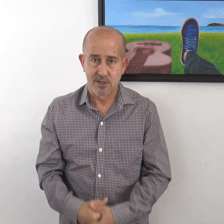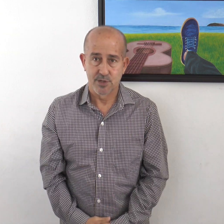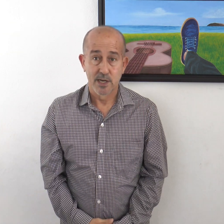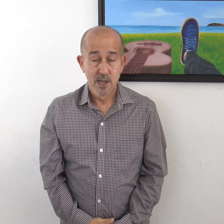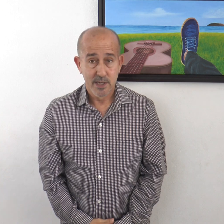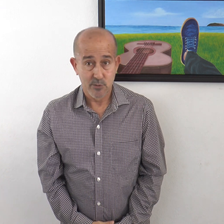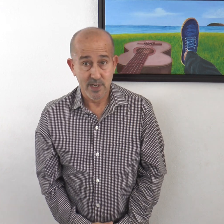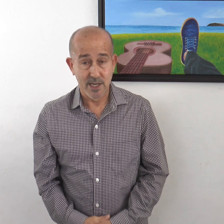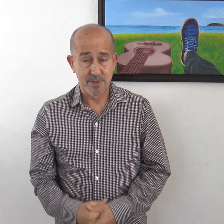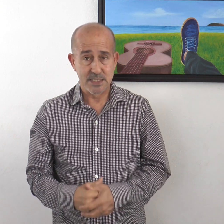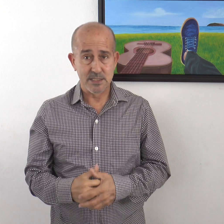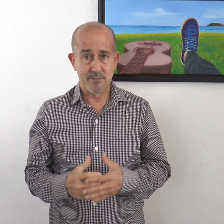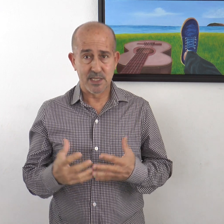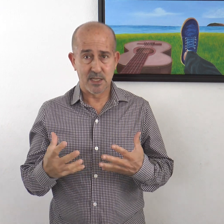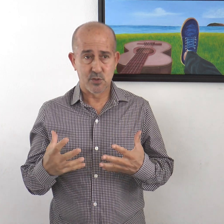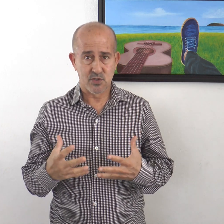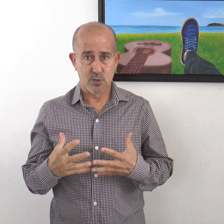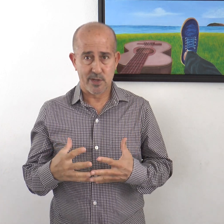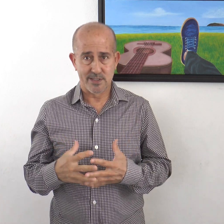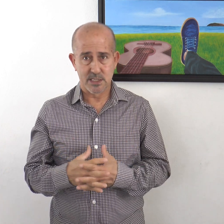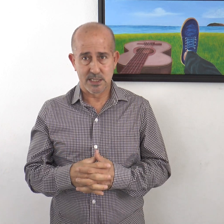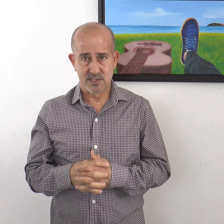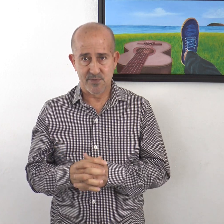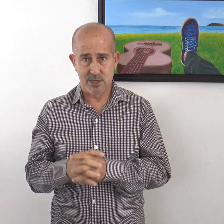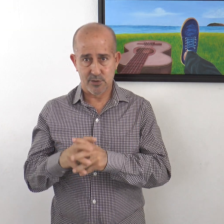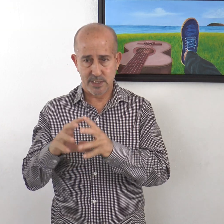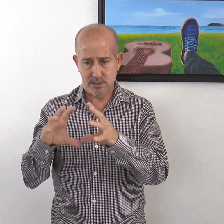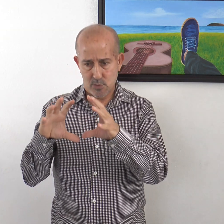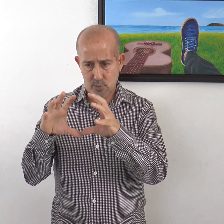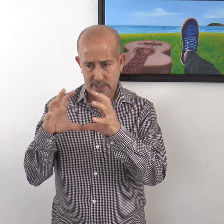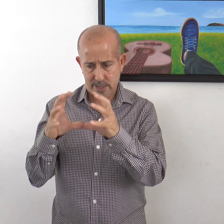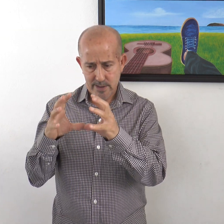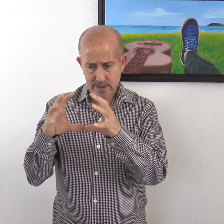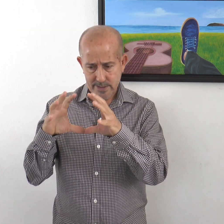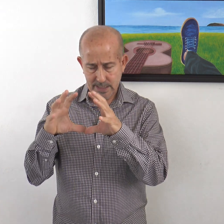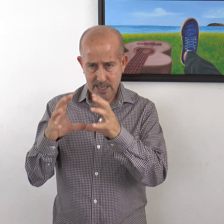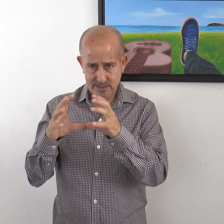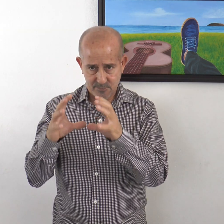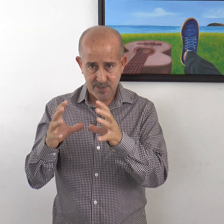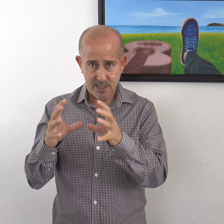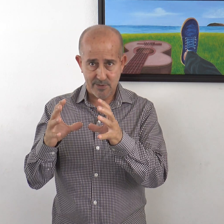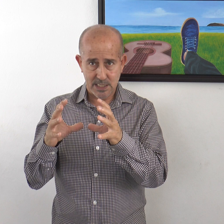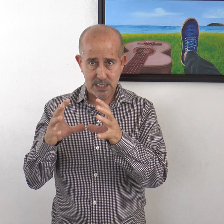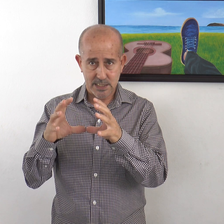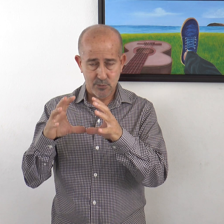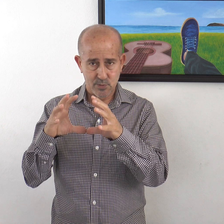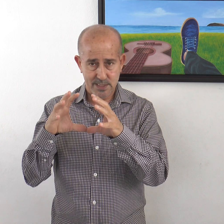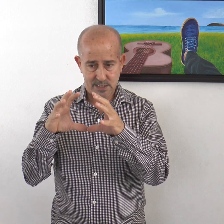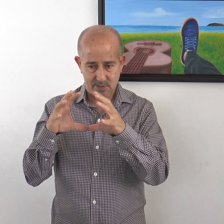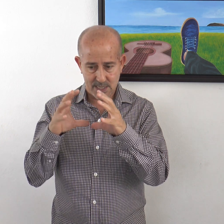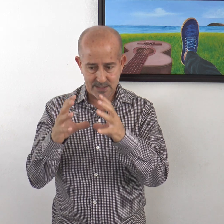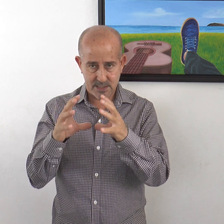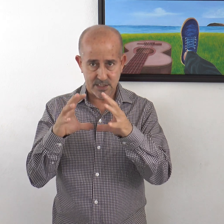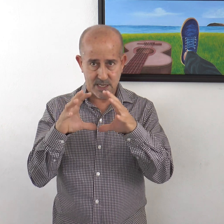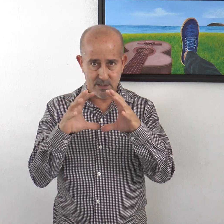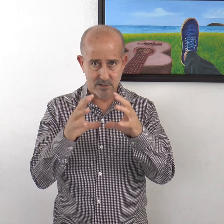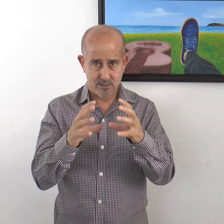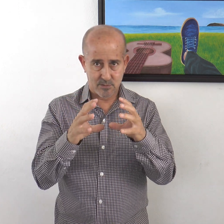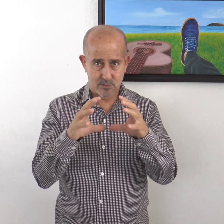clasificadores. Recuerden que precisamente eso es lo que hace el clasificador. Él como que clasifica, valga la redundancia, ¿verdad? Ciertas